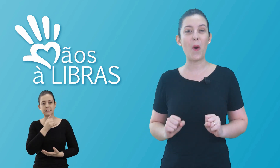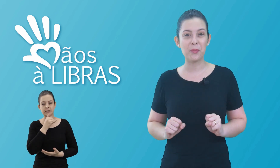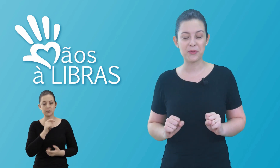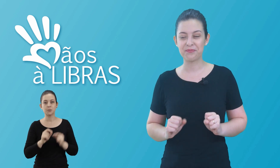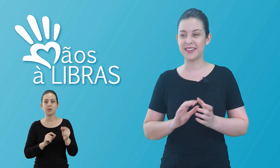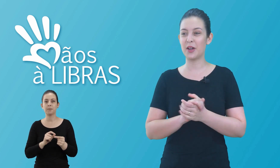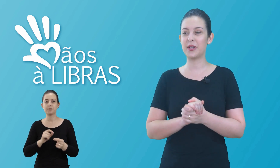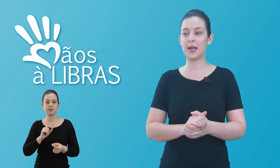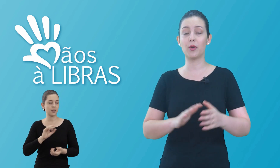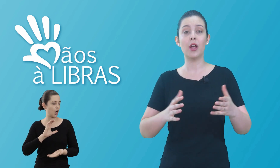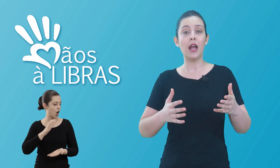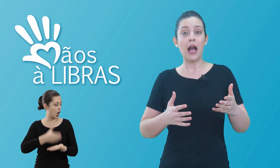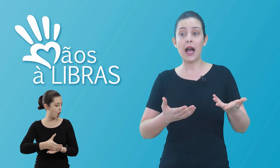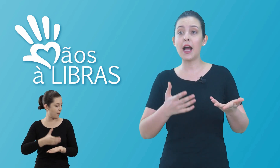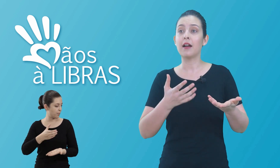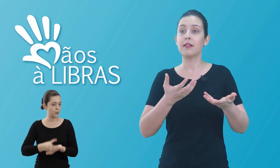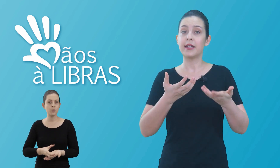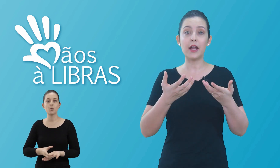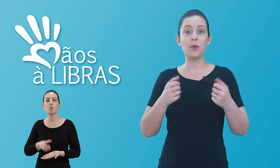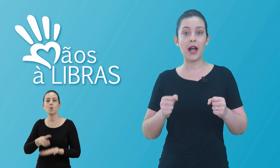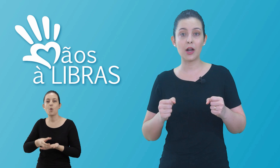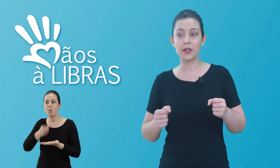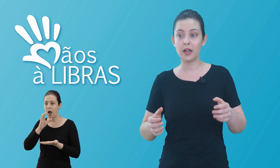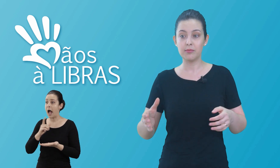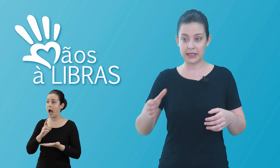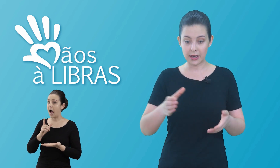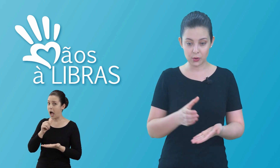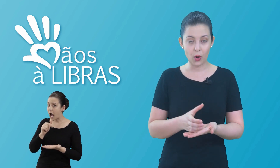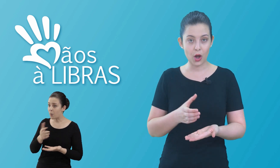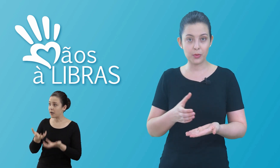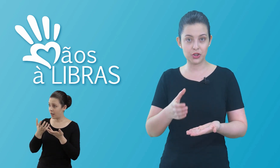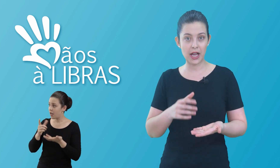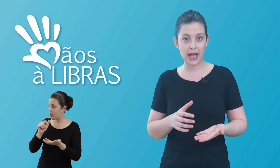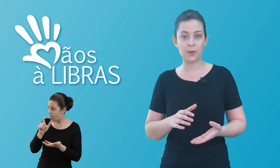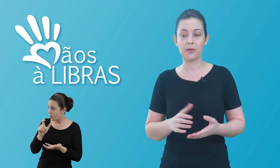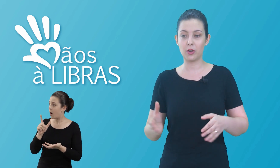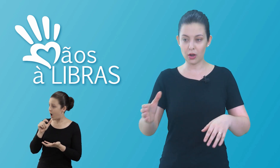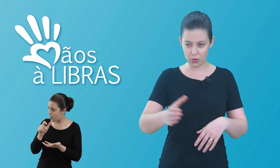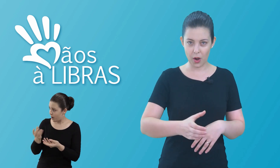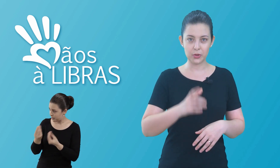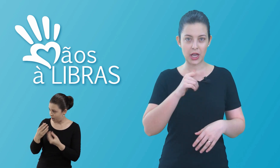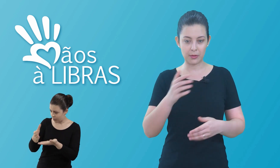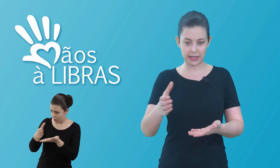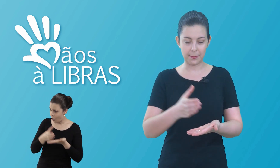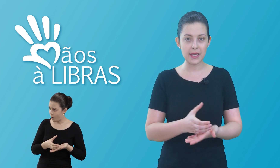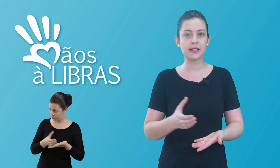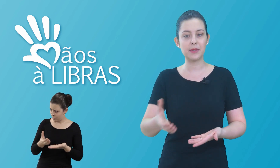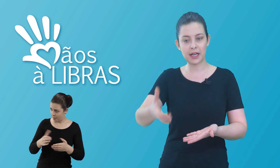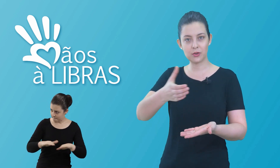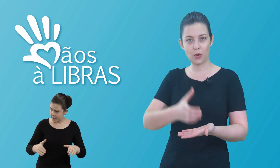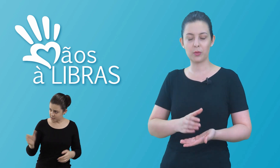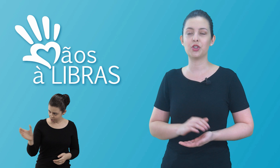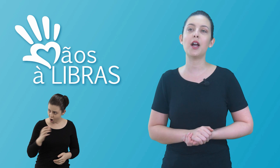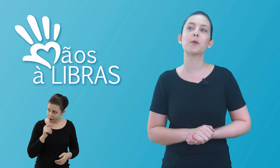com o copo. Então, por exemplo, quero água, né? Me traz um copo de água. Coloca um copo de água aqui na mesa,